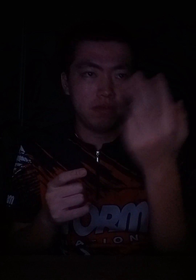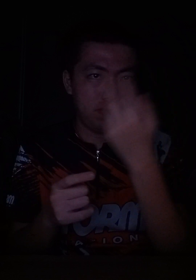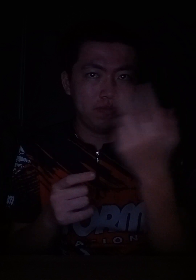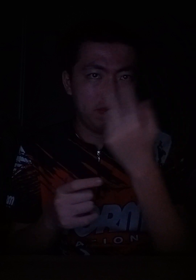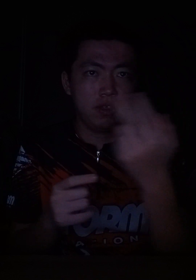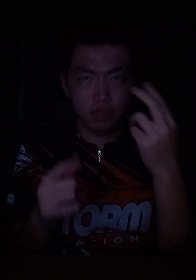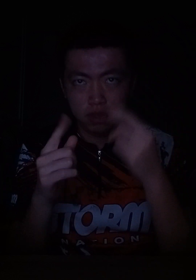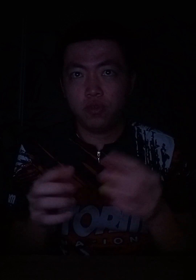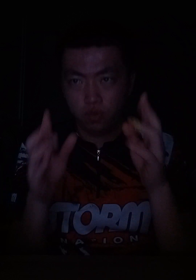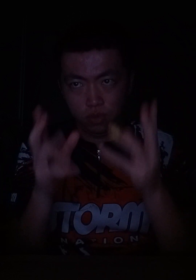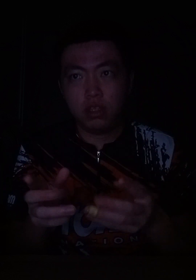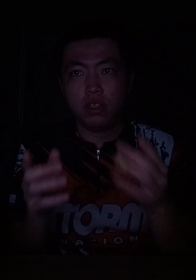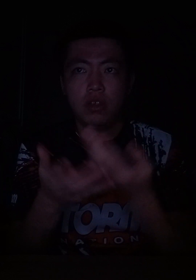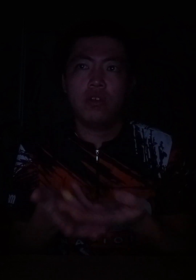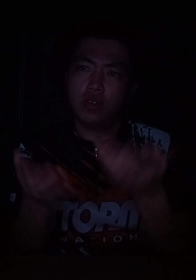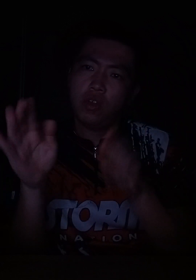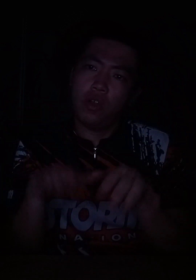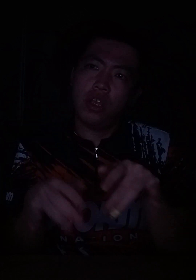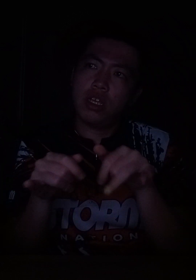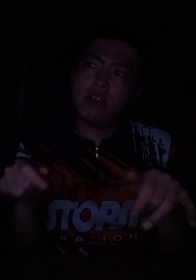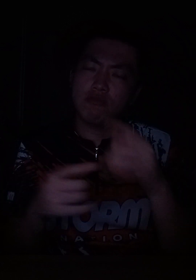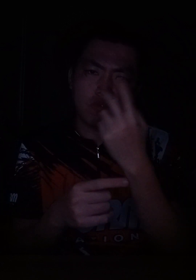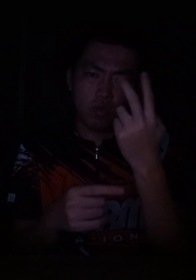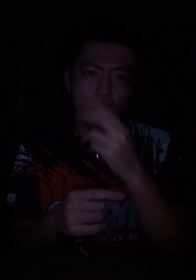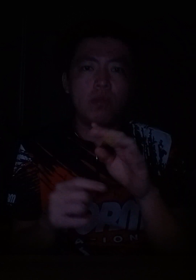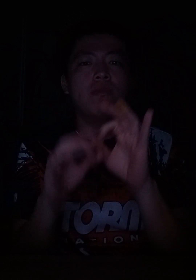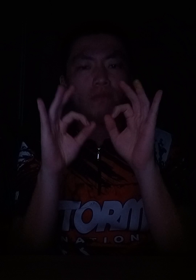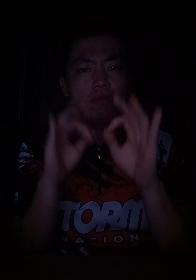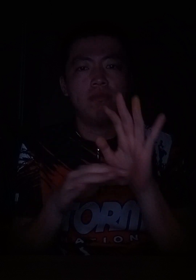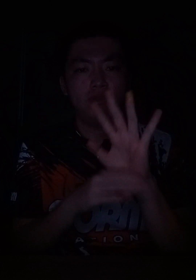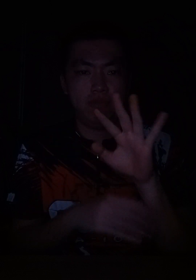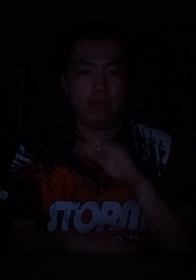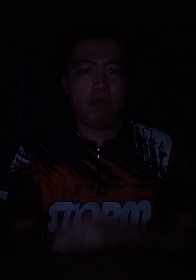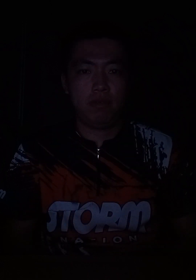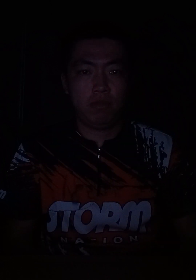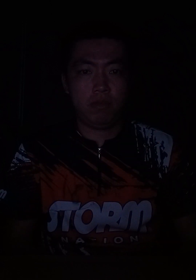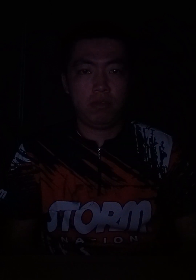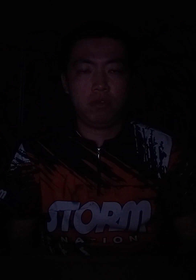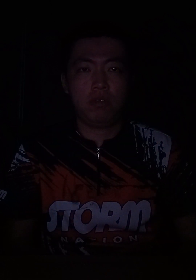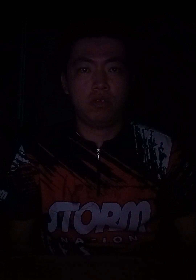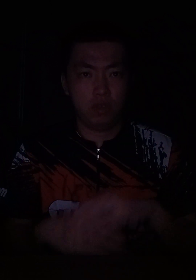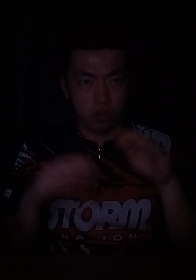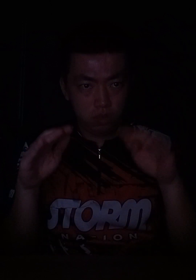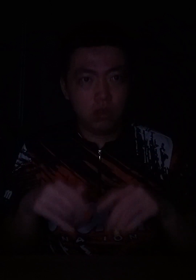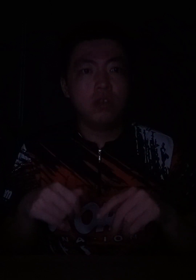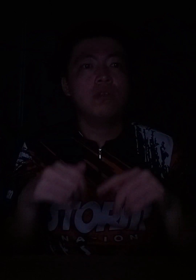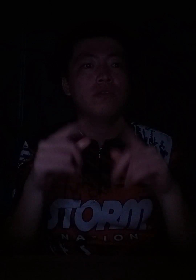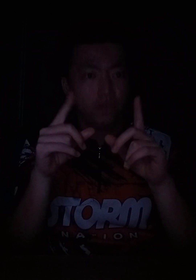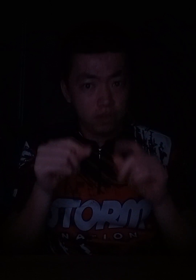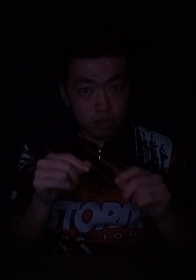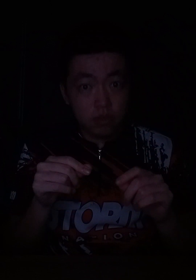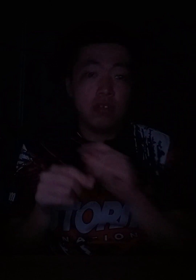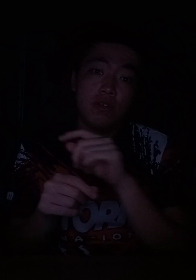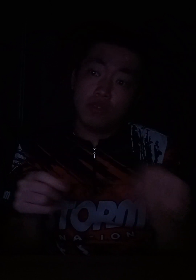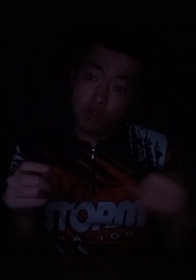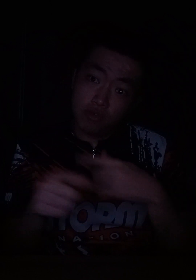노후 설비 개선이 더딘 걸 가장 큰 원인으로 꼽습니다. 적게 필요했던 그런 노후 시설의 교체가